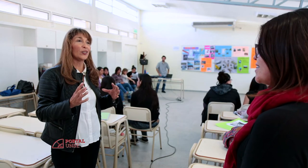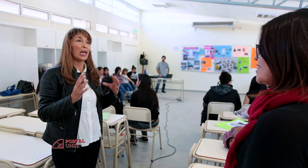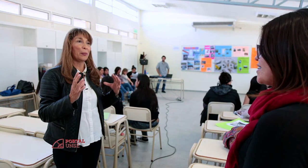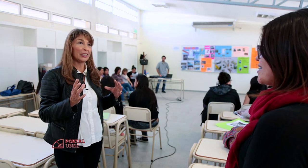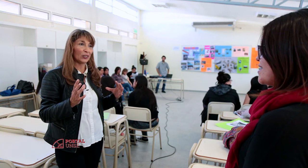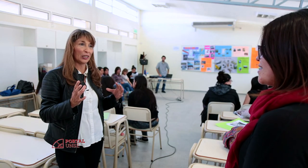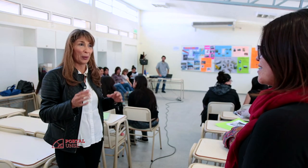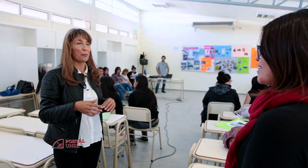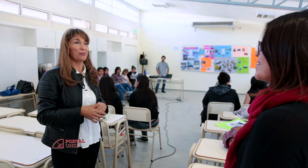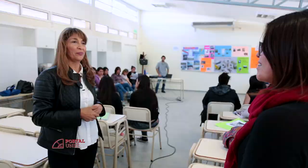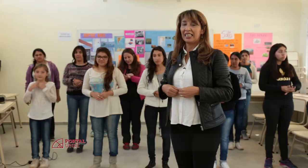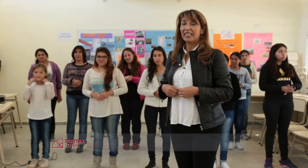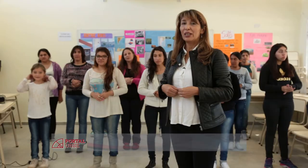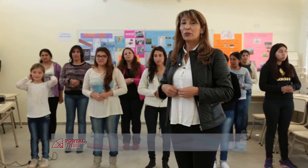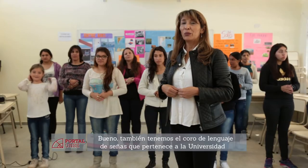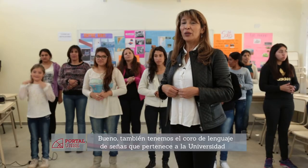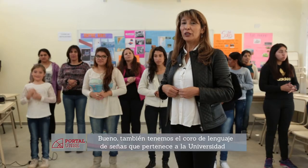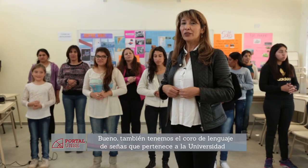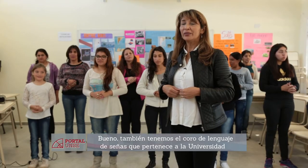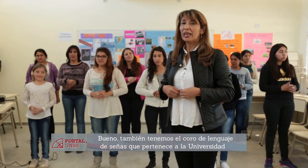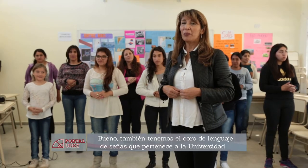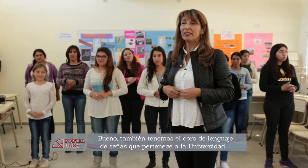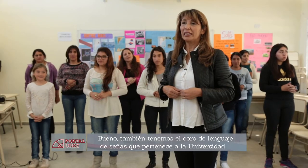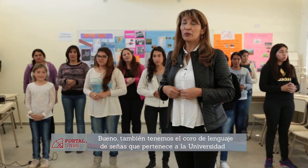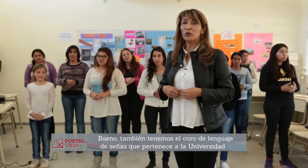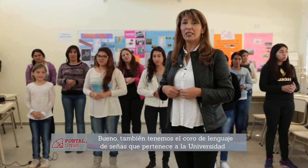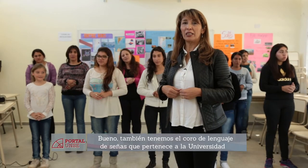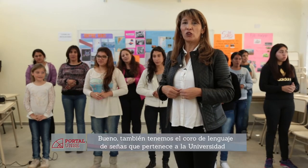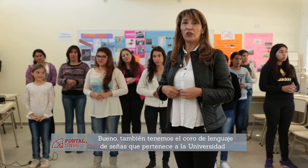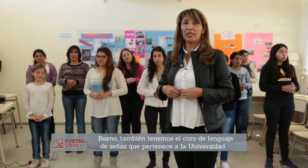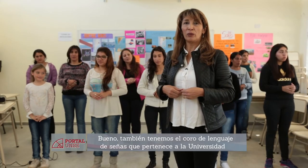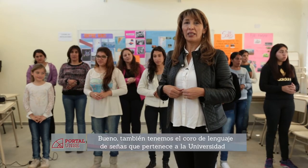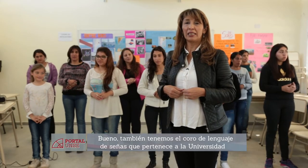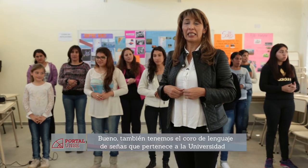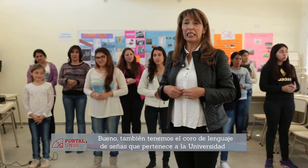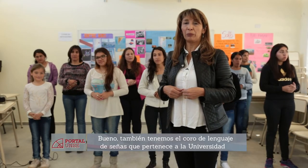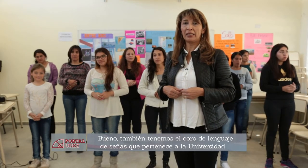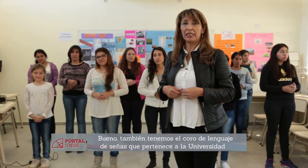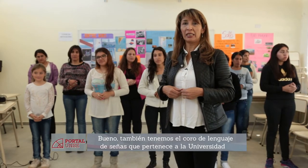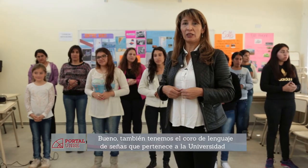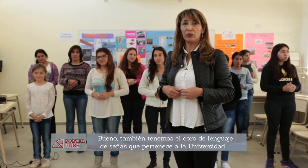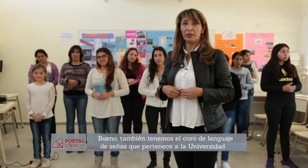que he aprendido también. Bueno, también tenemos el coro de lenguaje de señas que pertenece a la